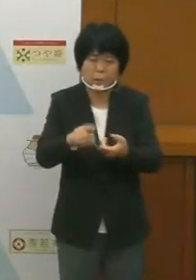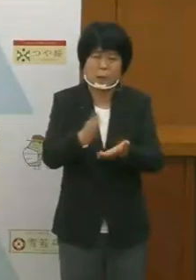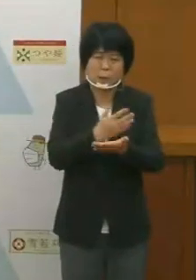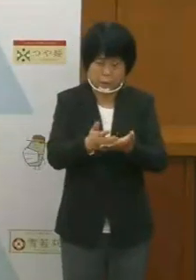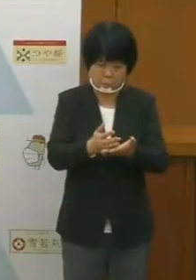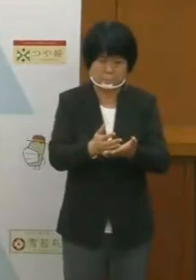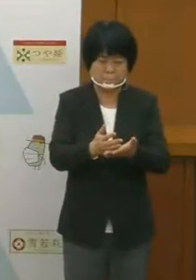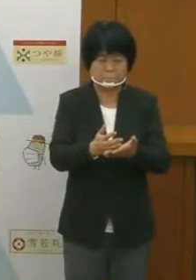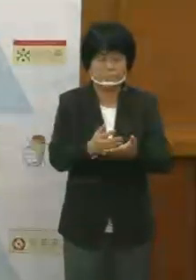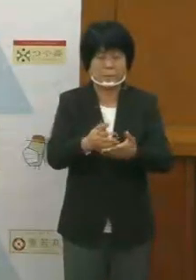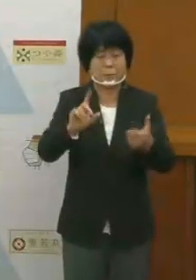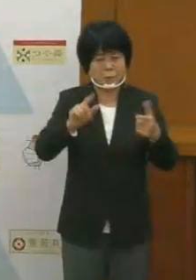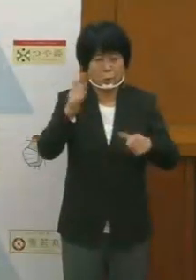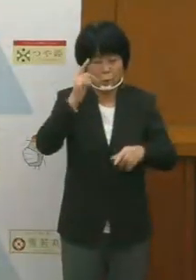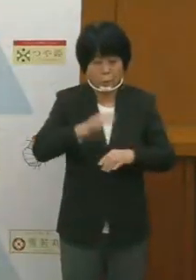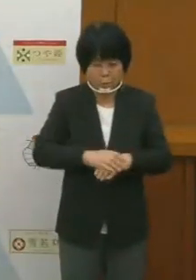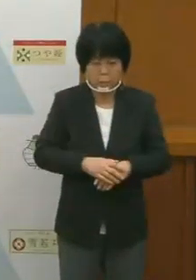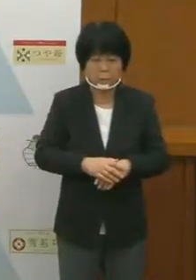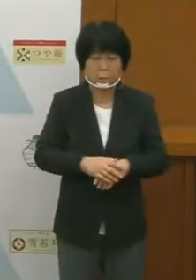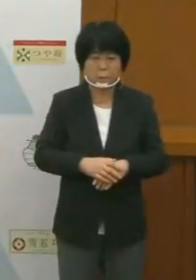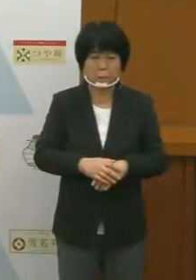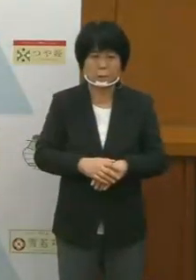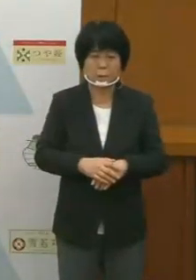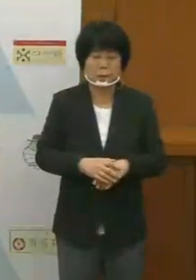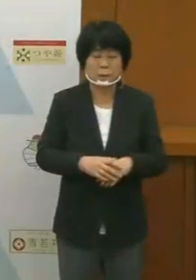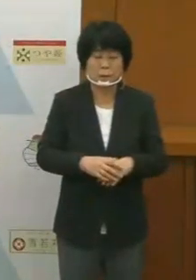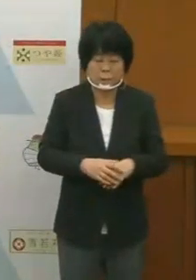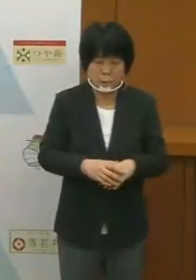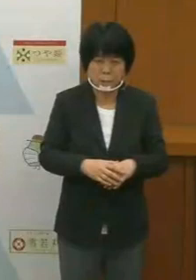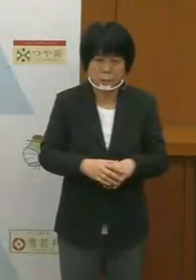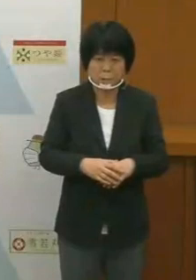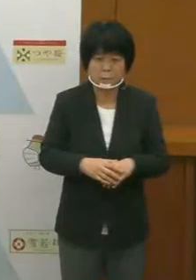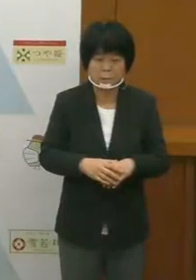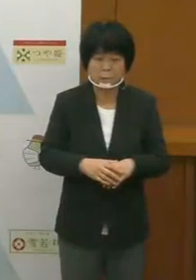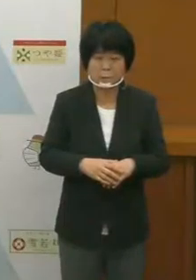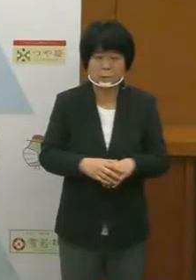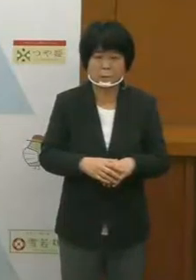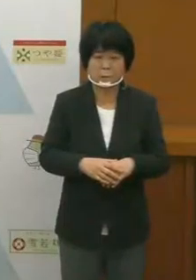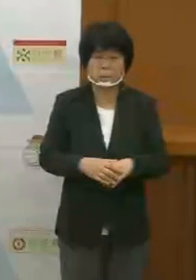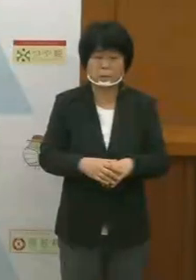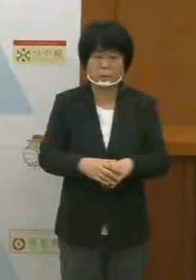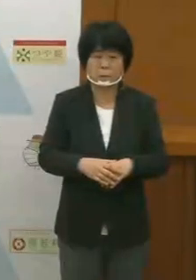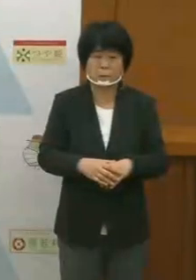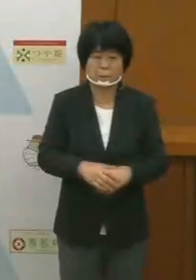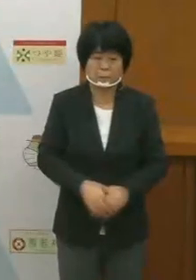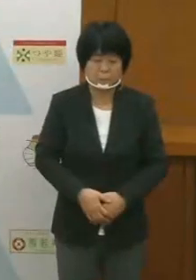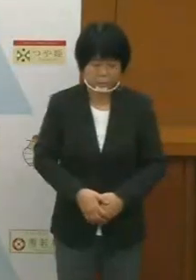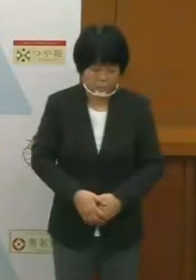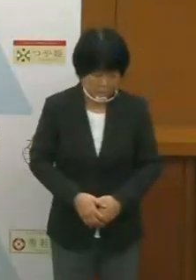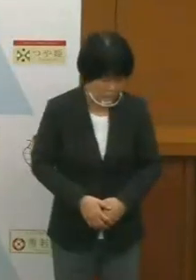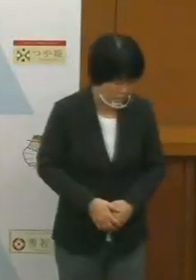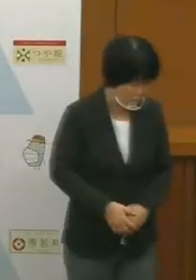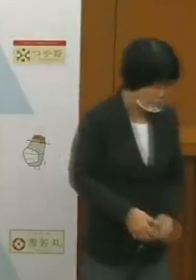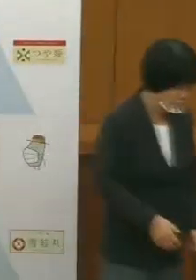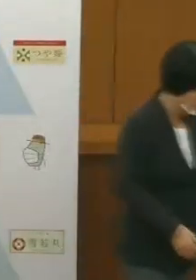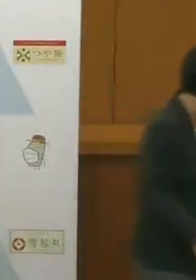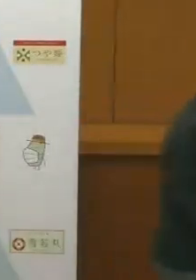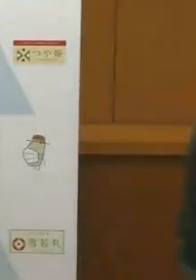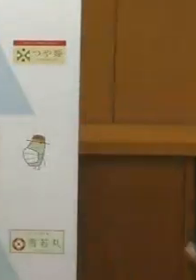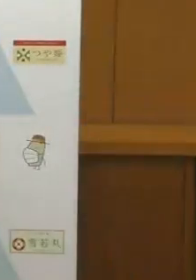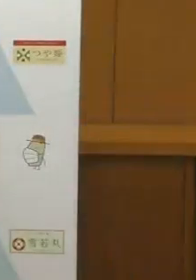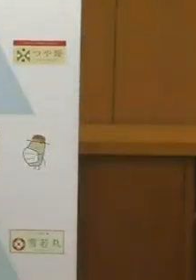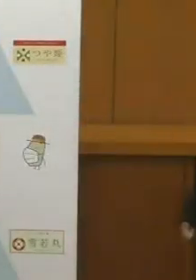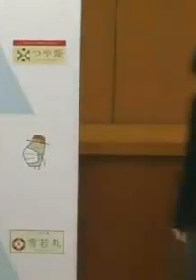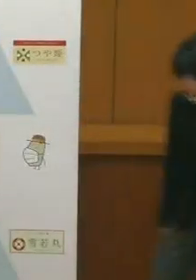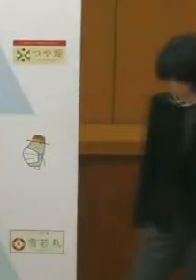。 わかりました。じゃあ幹事社からはこれで、あと皆様からお願いします。 それでは記者の皆様からご質問